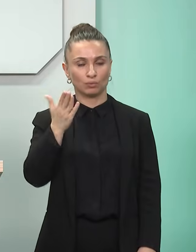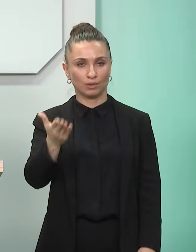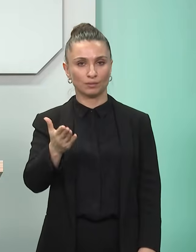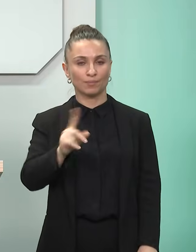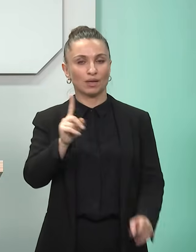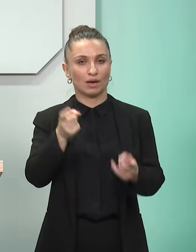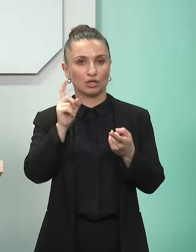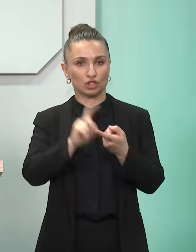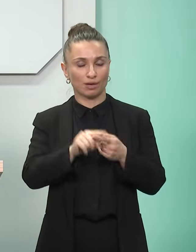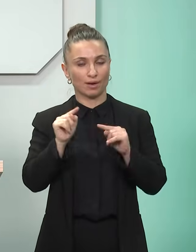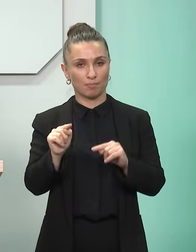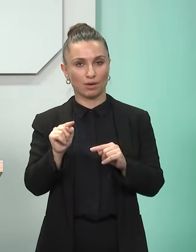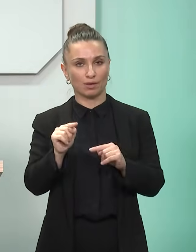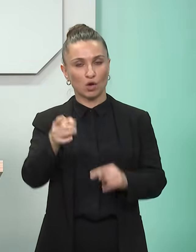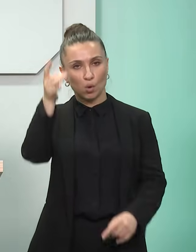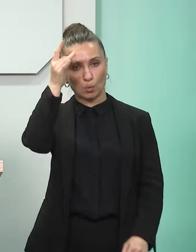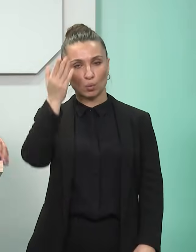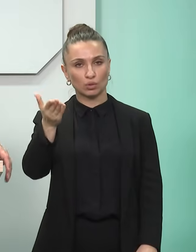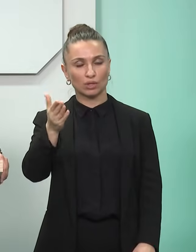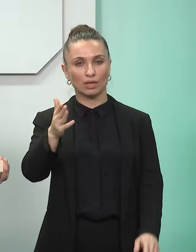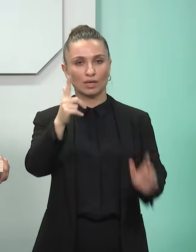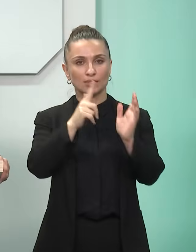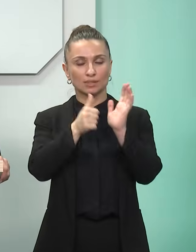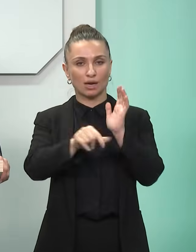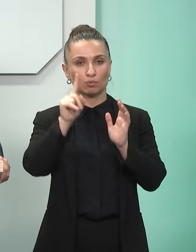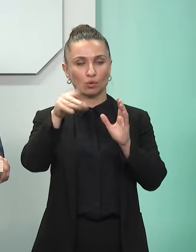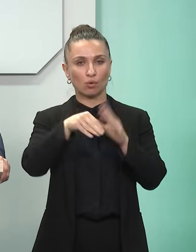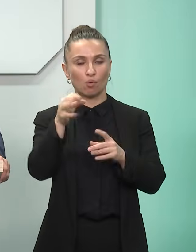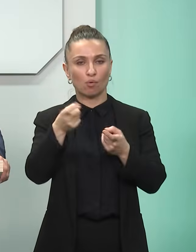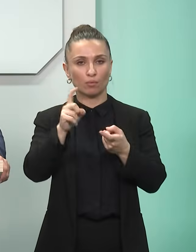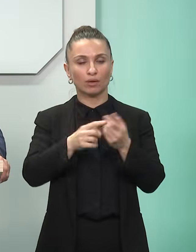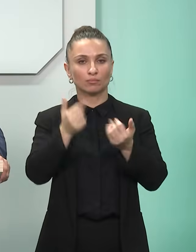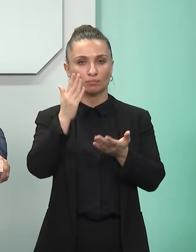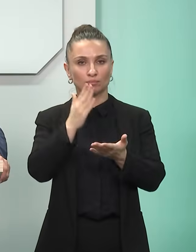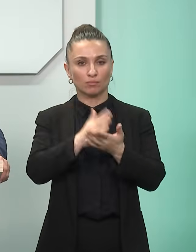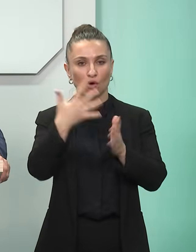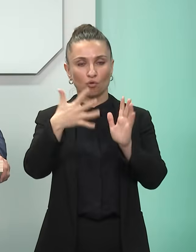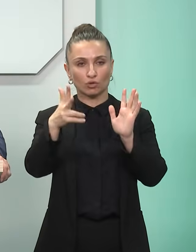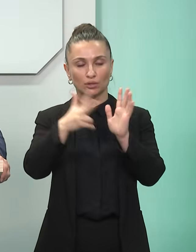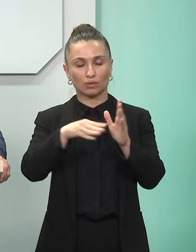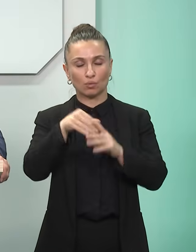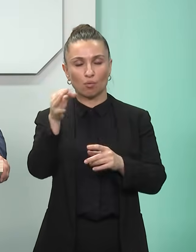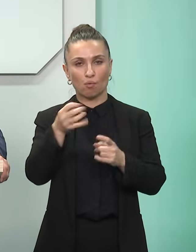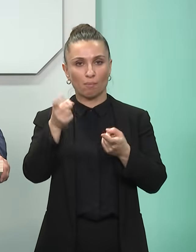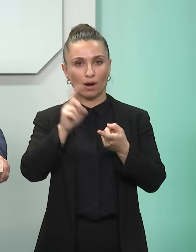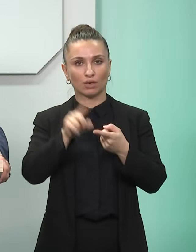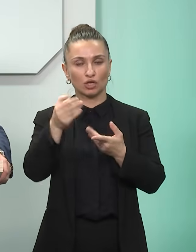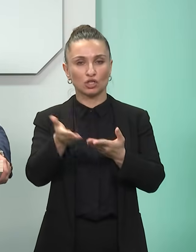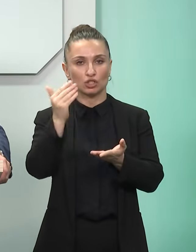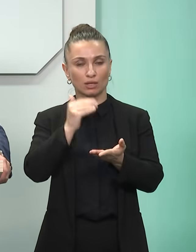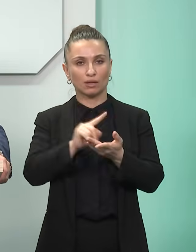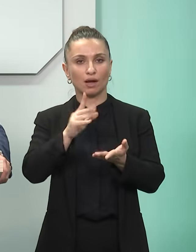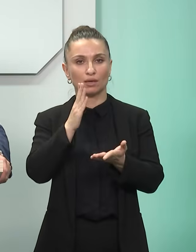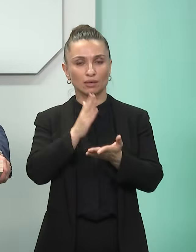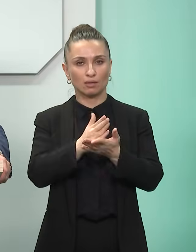71,55%. რაც შეეხება რუსთავს 61 საარჩევნო უბნიდან დათვლილია 58 საარჩევნო უბნის შედეგები,